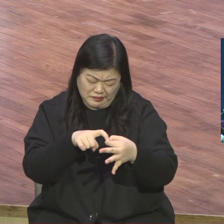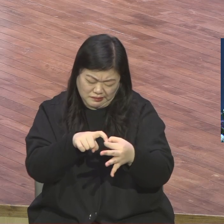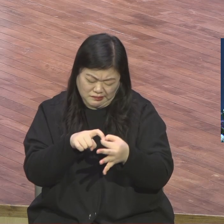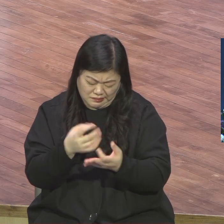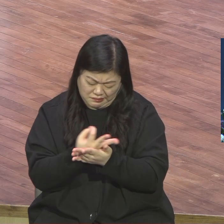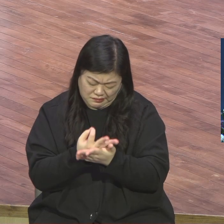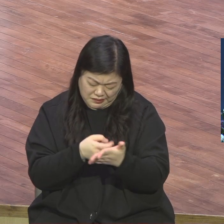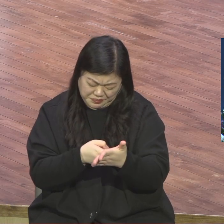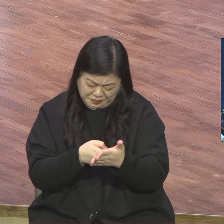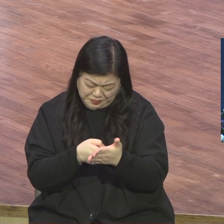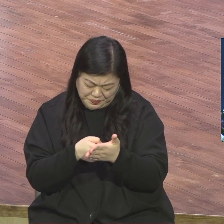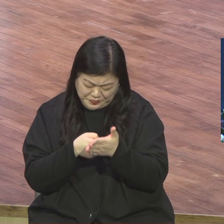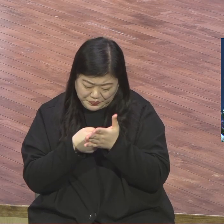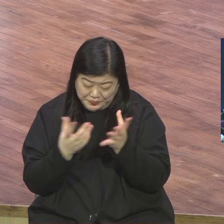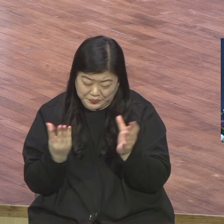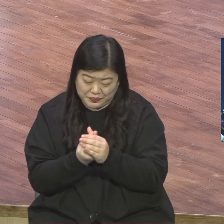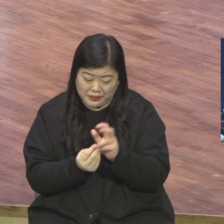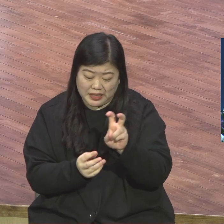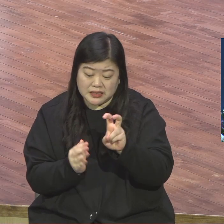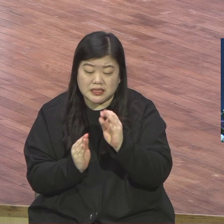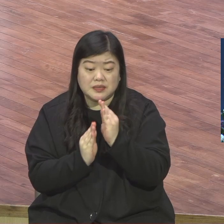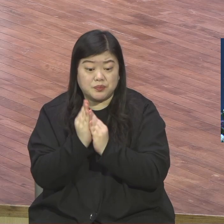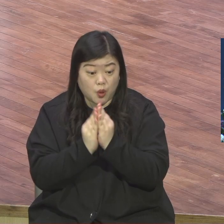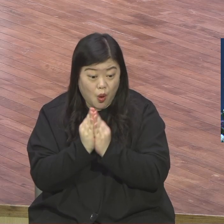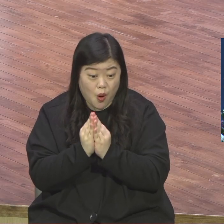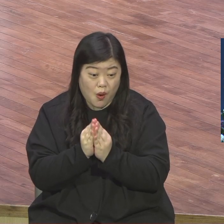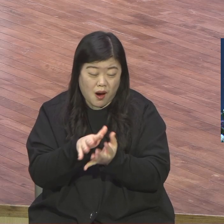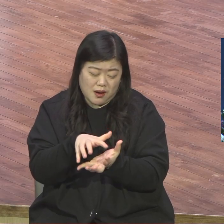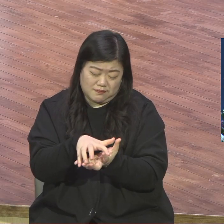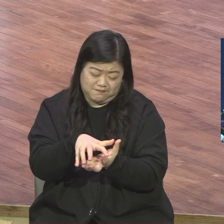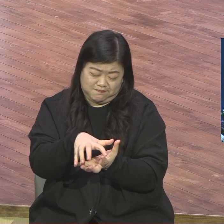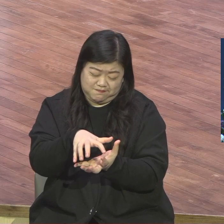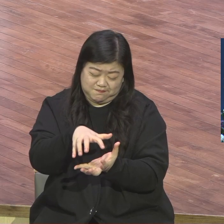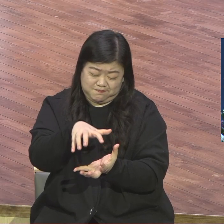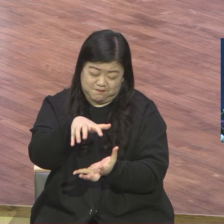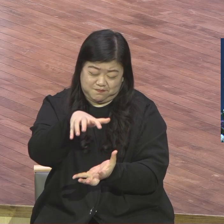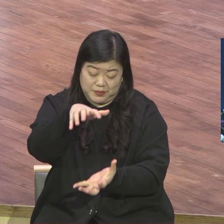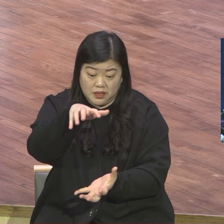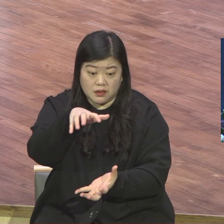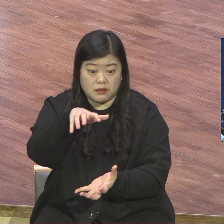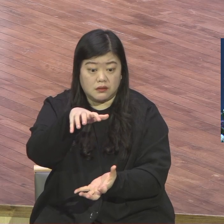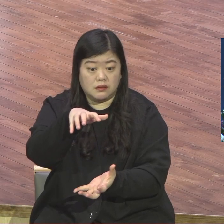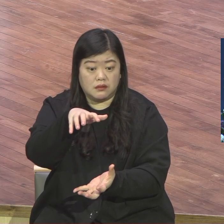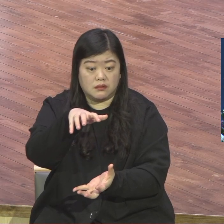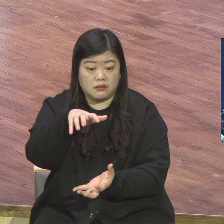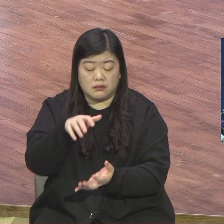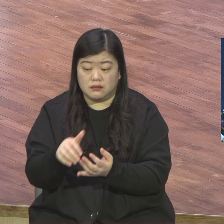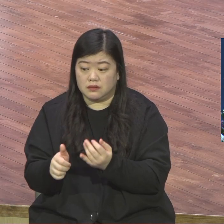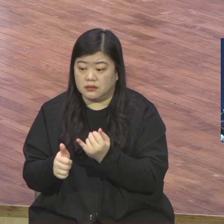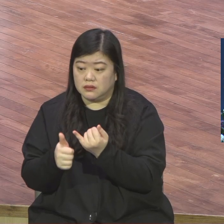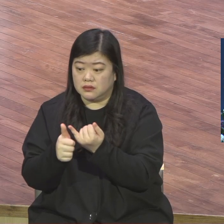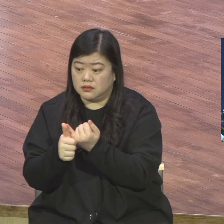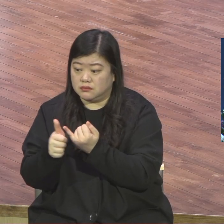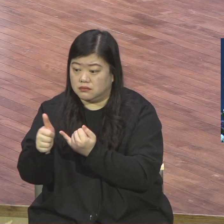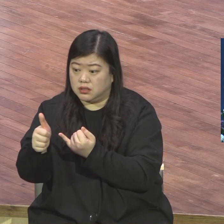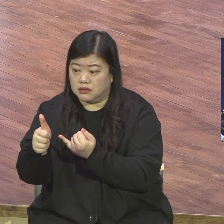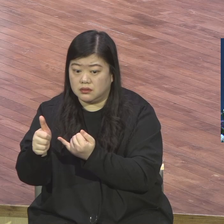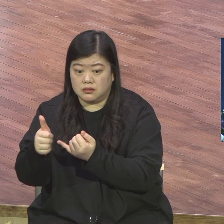어디 갔습니까? 돈 모은 데만 집중했지 하나도 누리지 못하고 산 어리석은